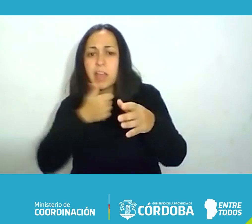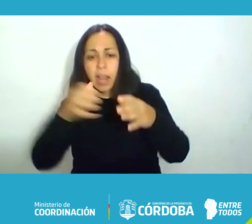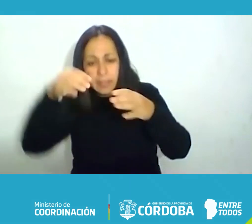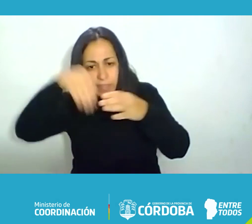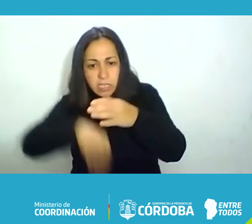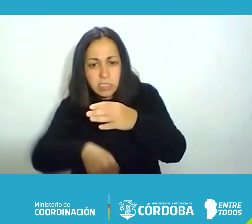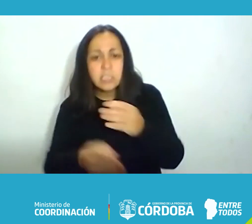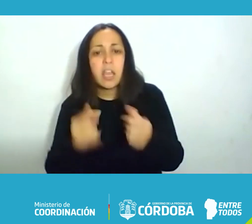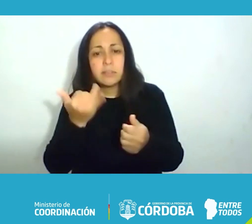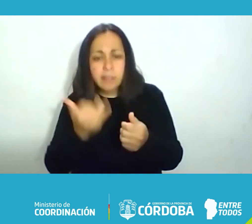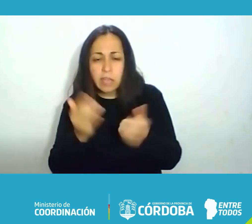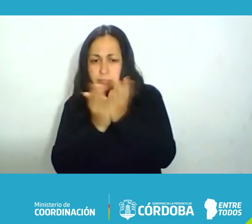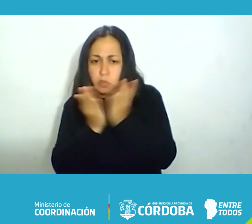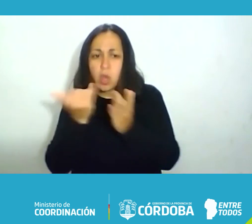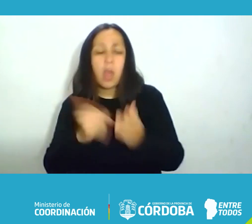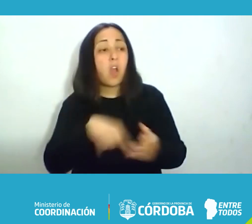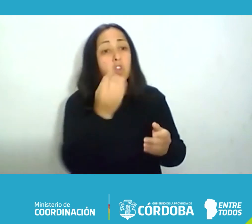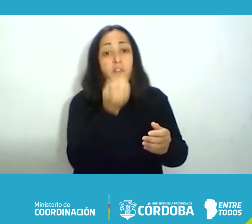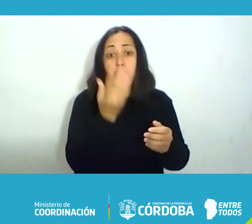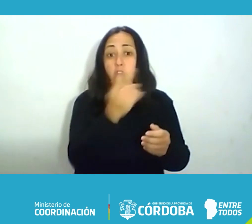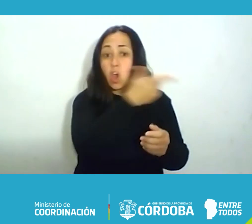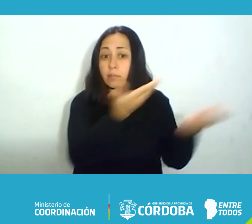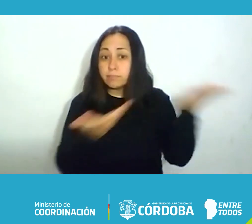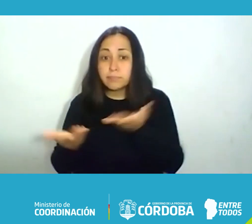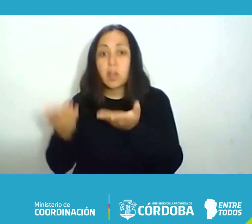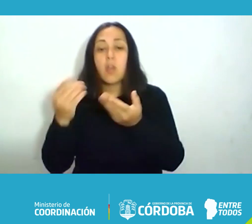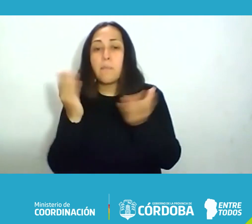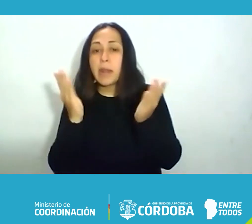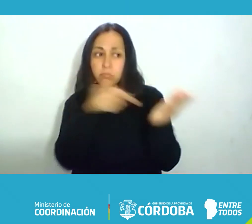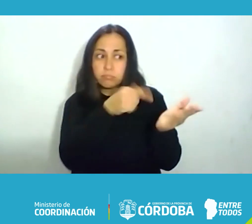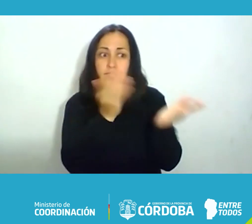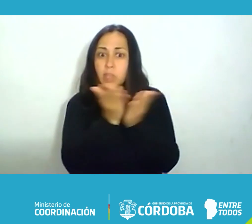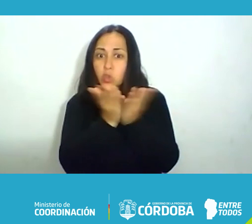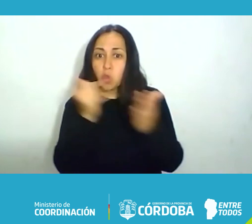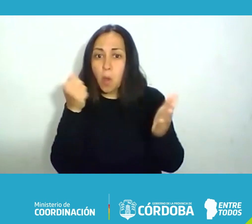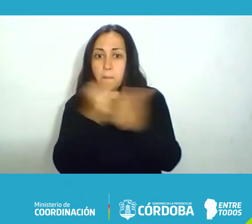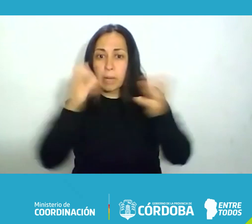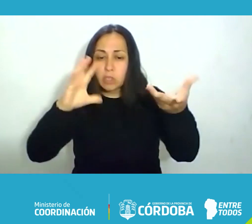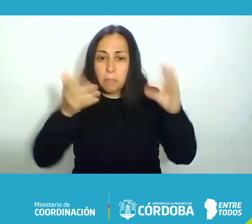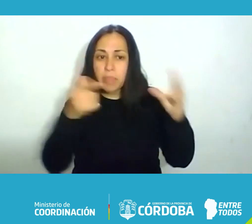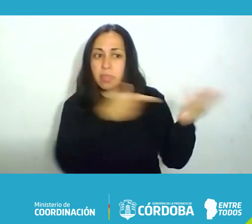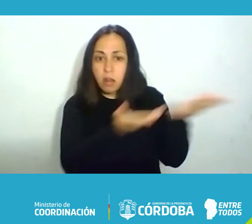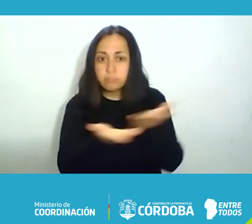Luego toma la palabra la bióloga Alejandra Toya, quien fue convocada por Caminos de las Sierras para hacer el estudio de impacto ambiental que busca